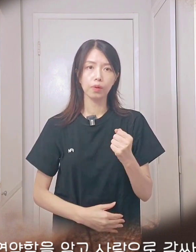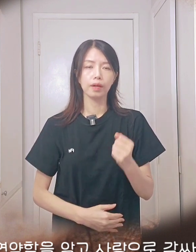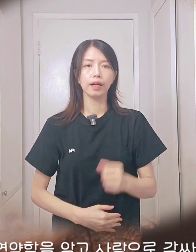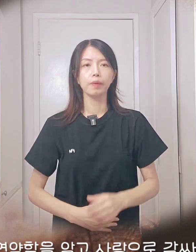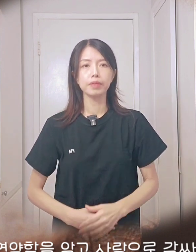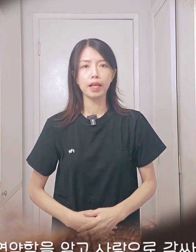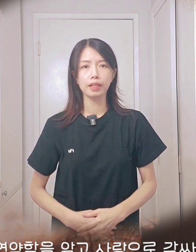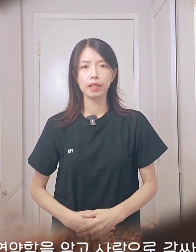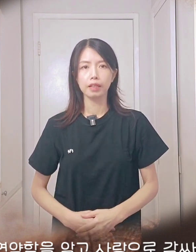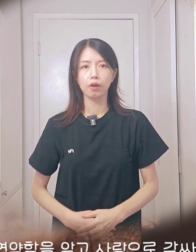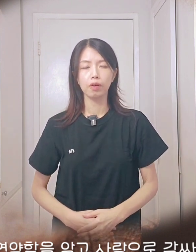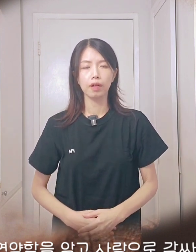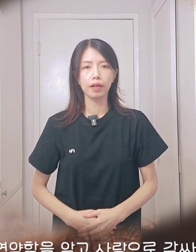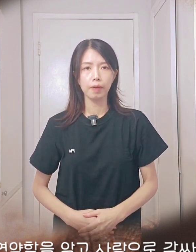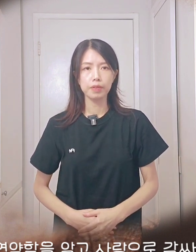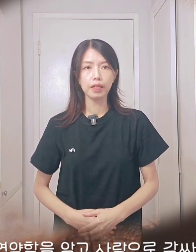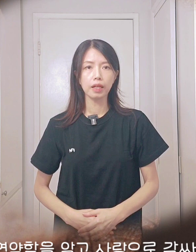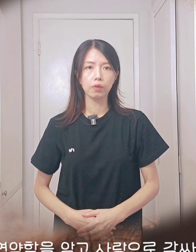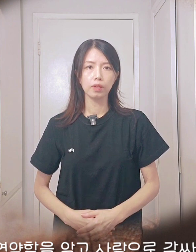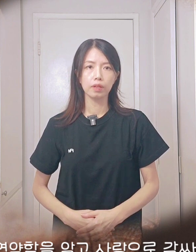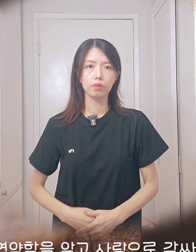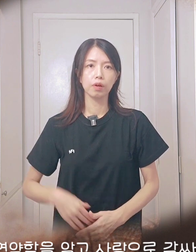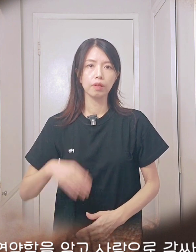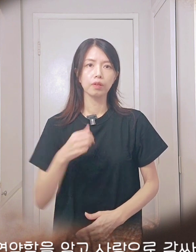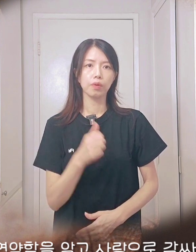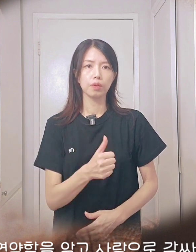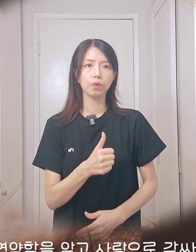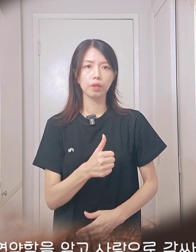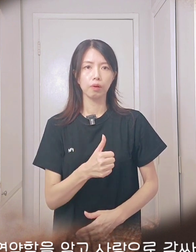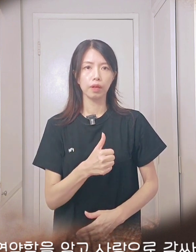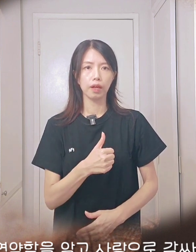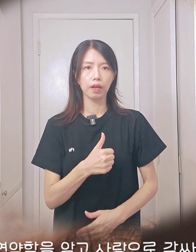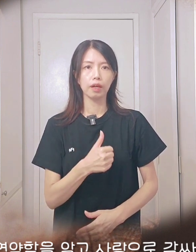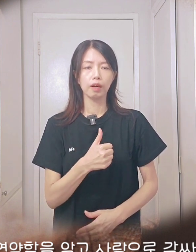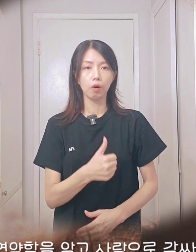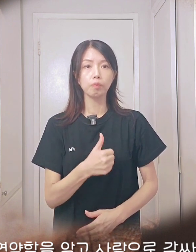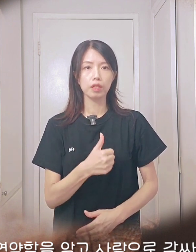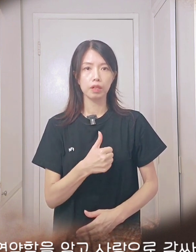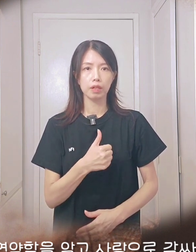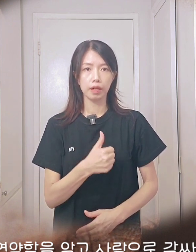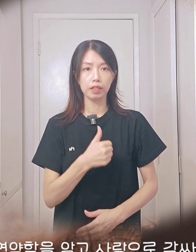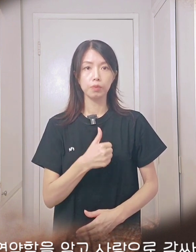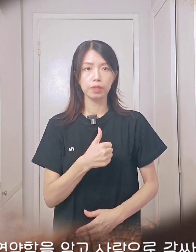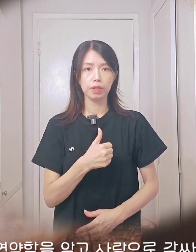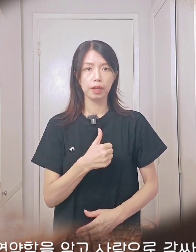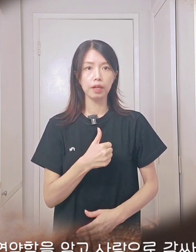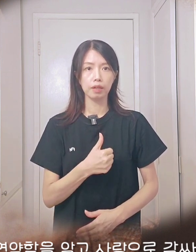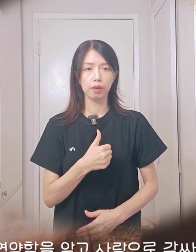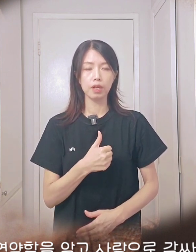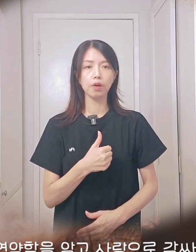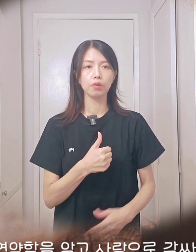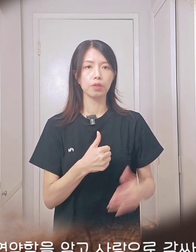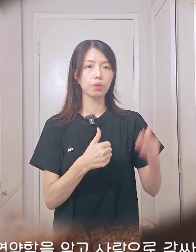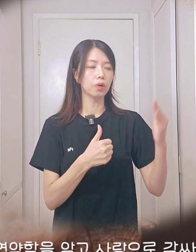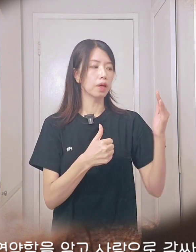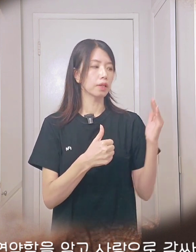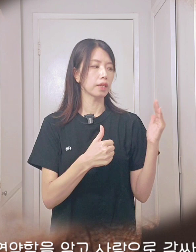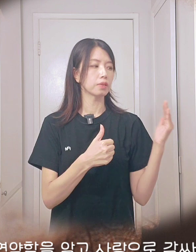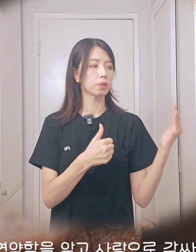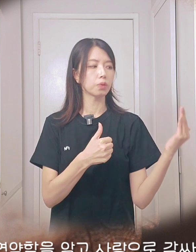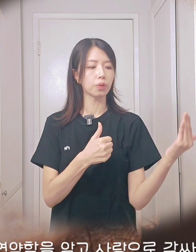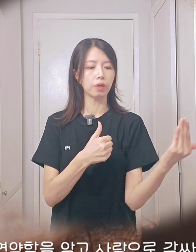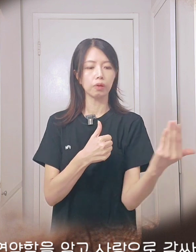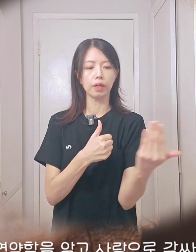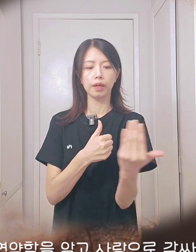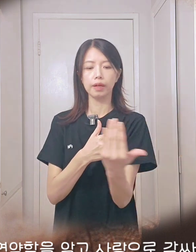사랑으로 감싸는 가정. 감싸다라고 하는 뜻의 수어는 왼손을 이렇게 엄지를 가슴 위치에 이렇게 세워주시고